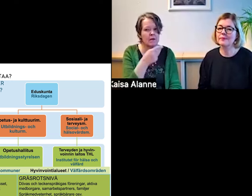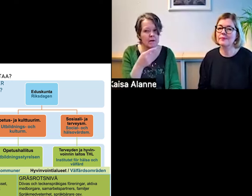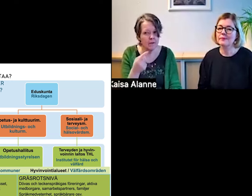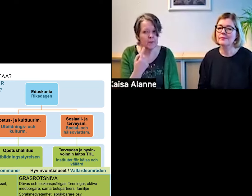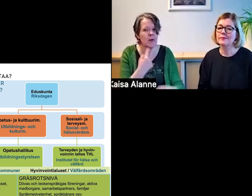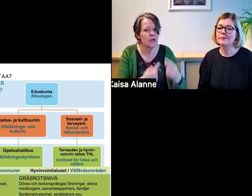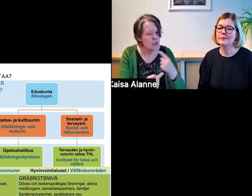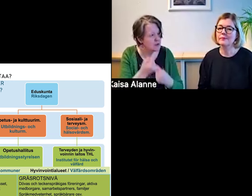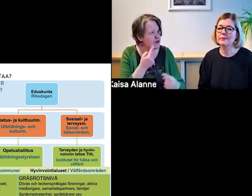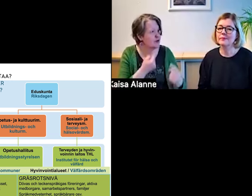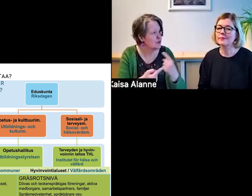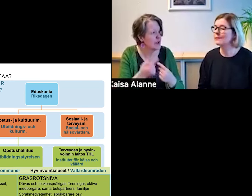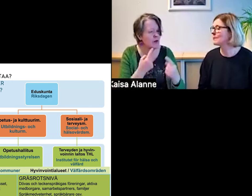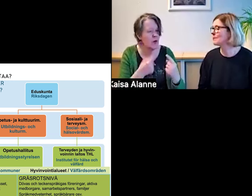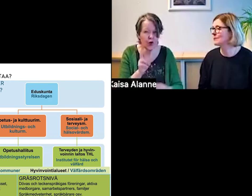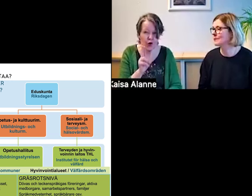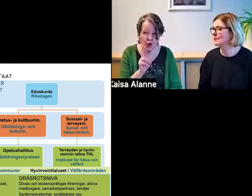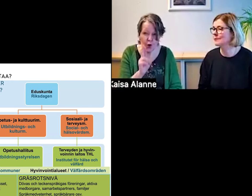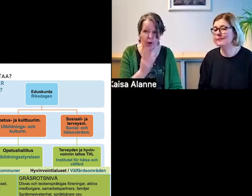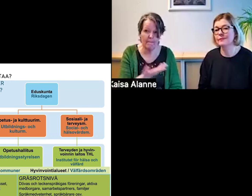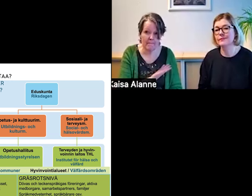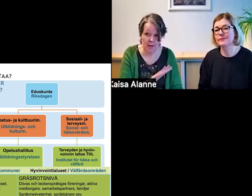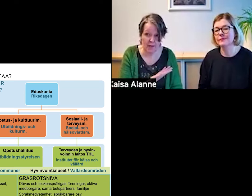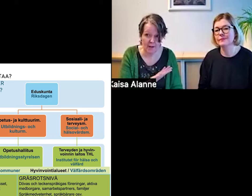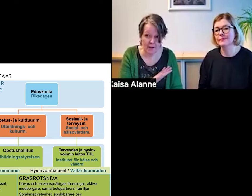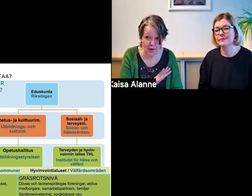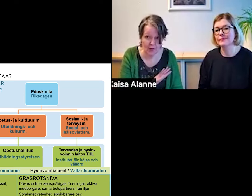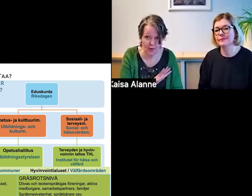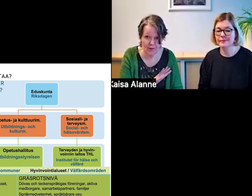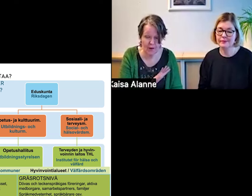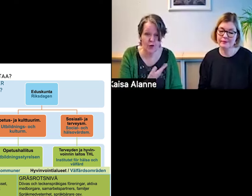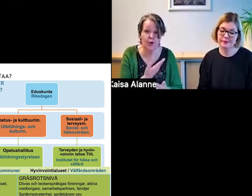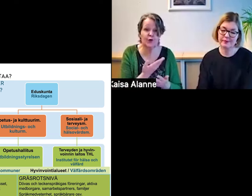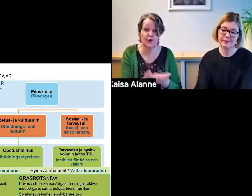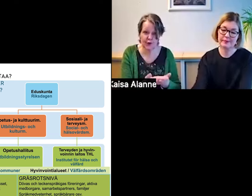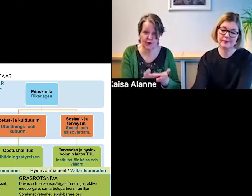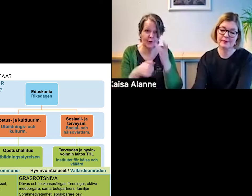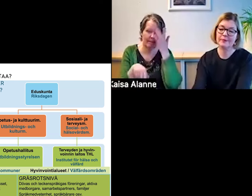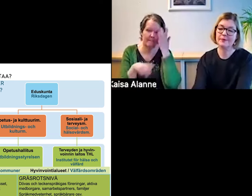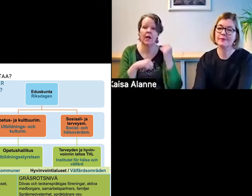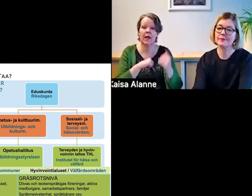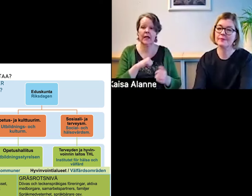Eli tämä meillä oleva työryhmä. Me käytiin ihan valtavan pitkä keskustelu ja me ollaan